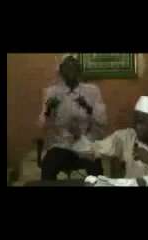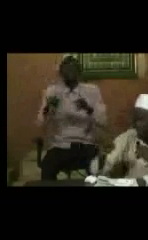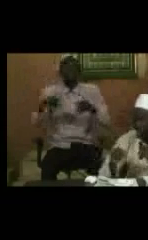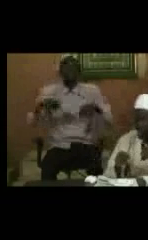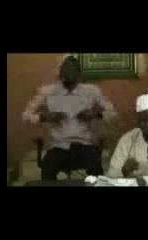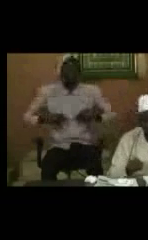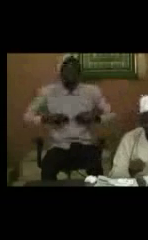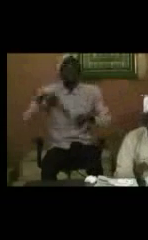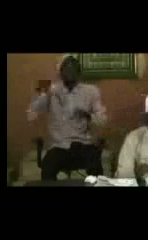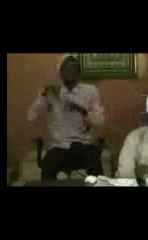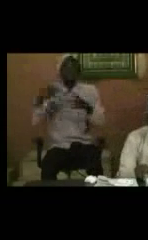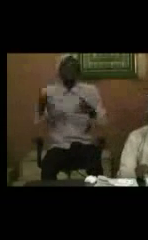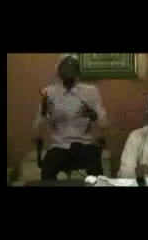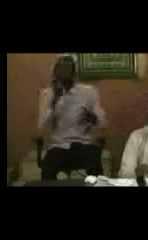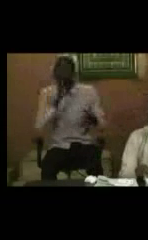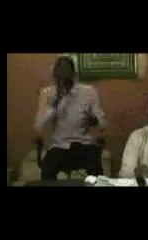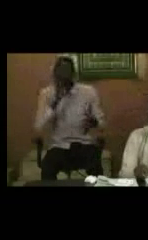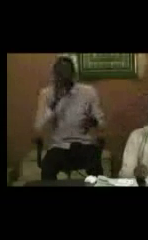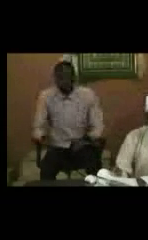re